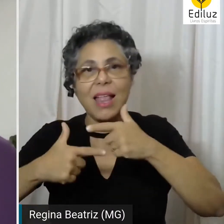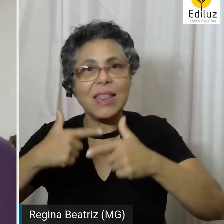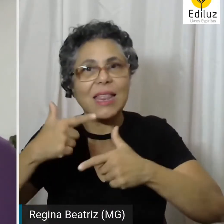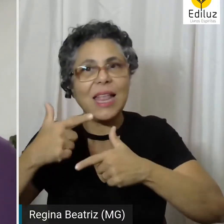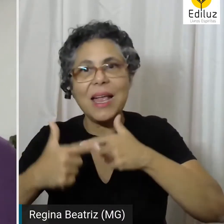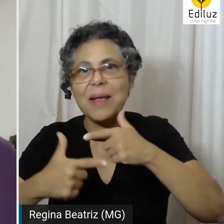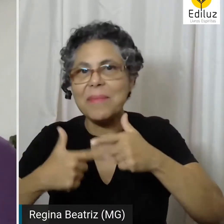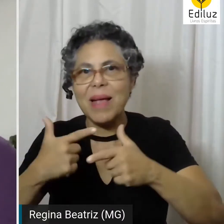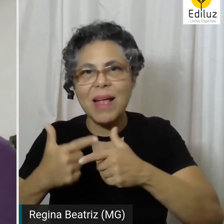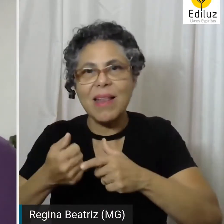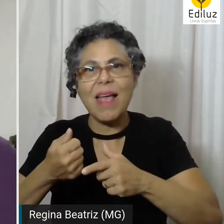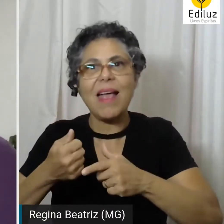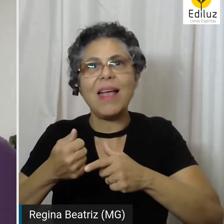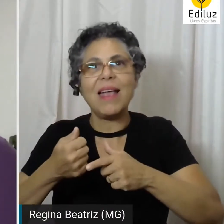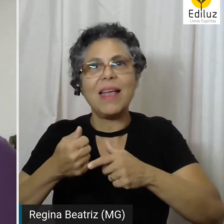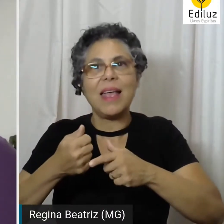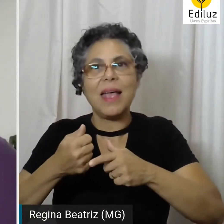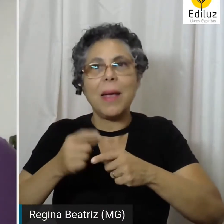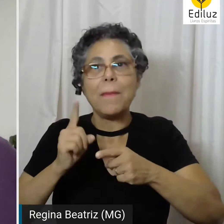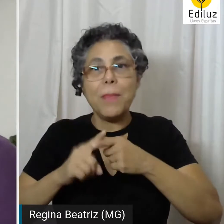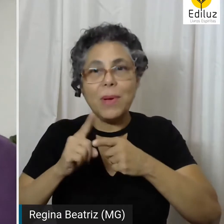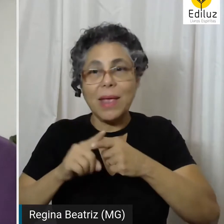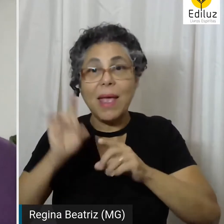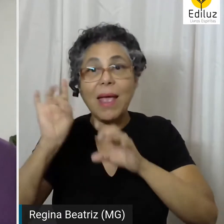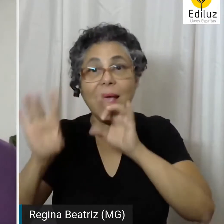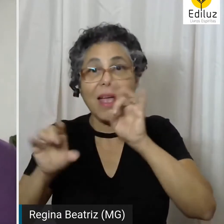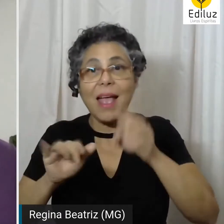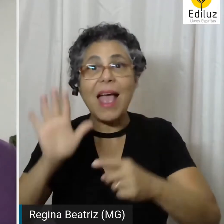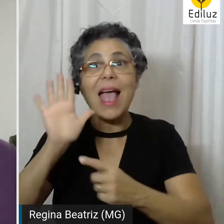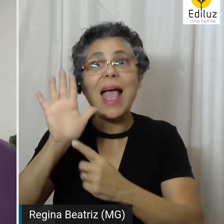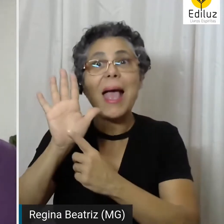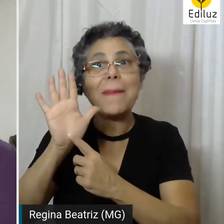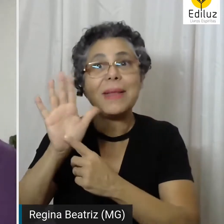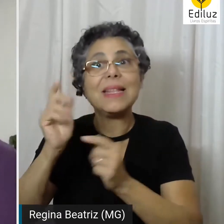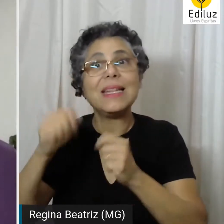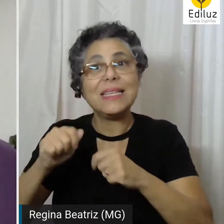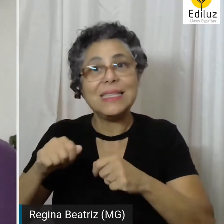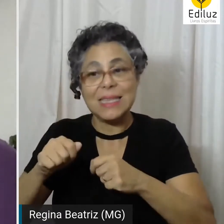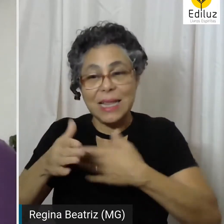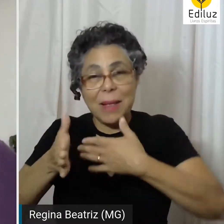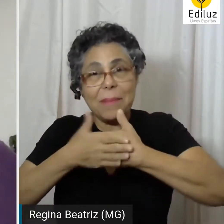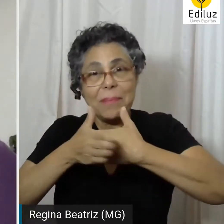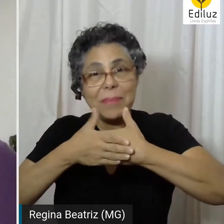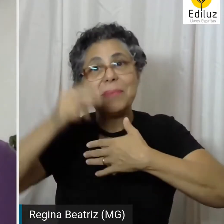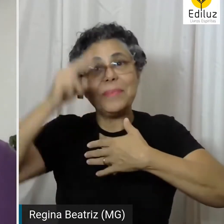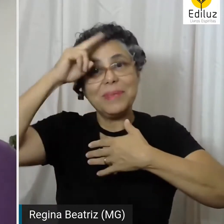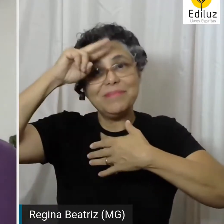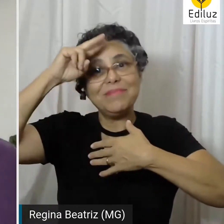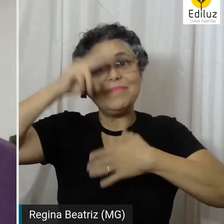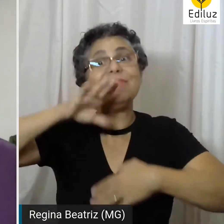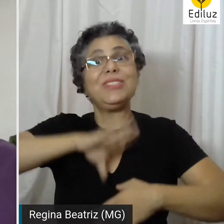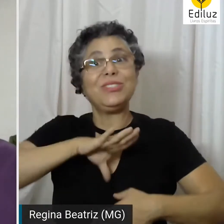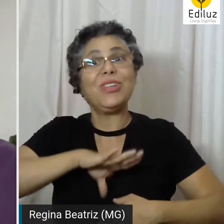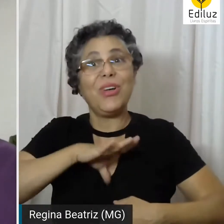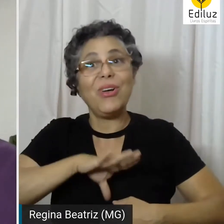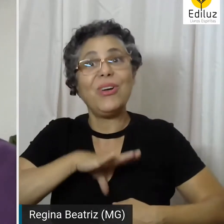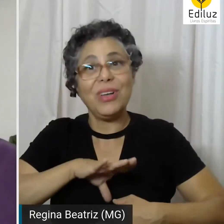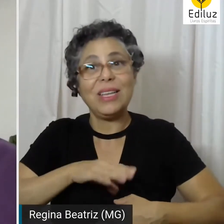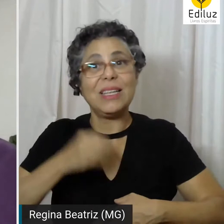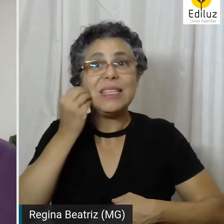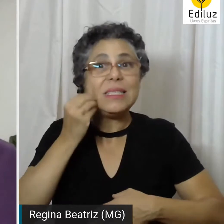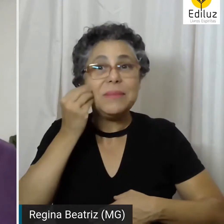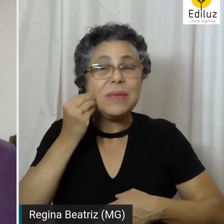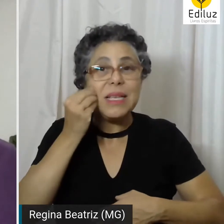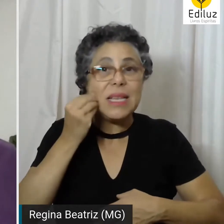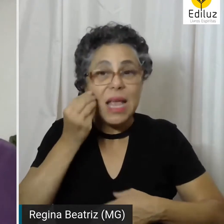ele apresenta necessidades a partir da sua história, a partir das suas experiências